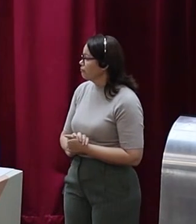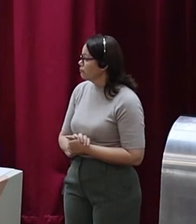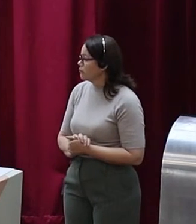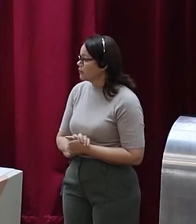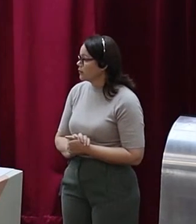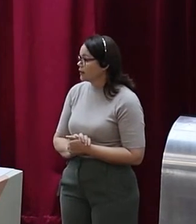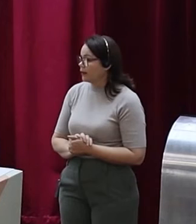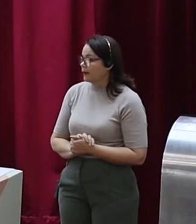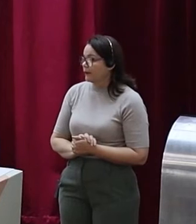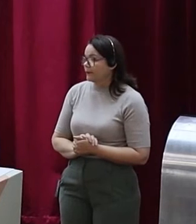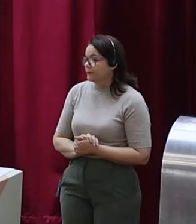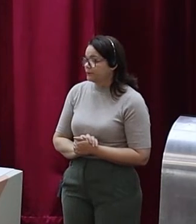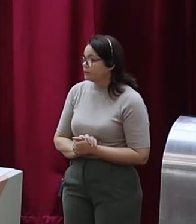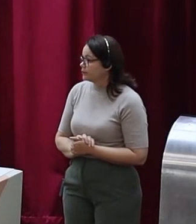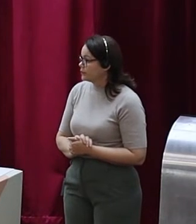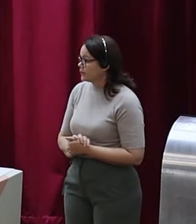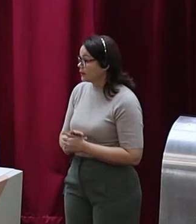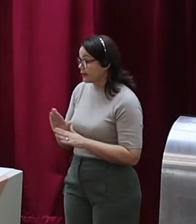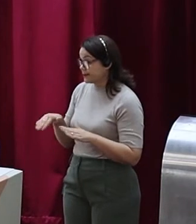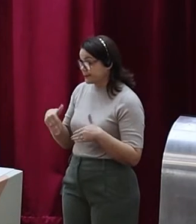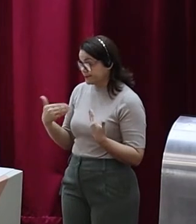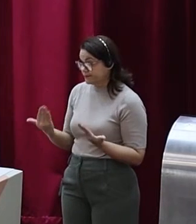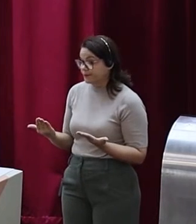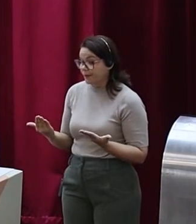Bueno, por ahí. Entonces,